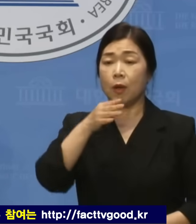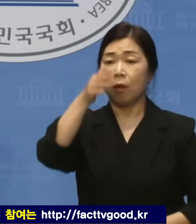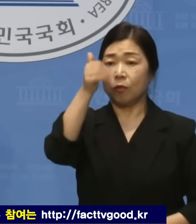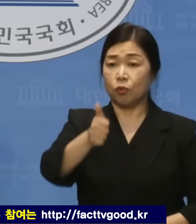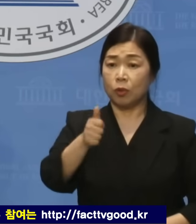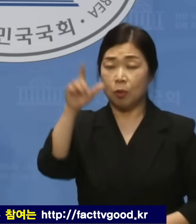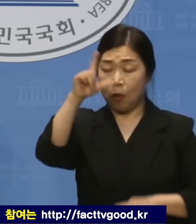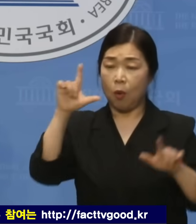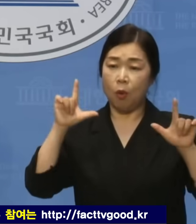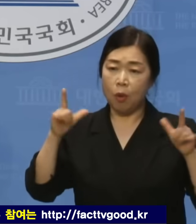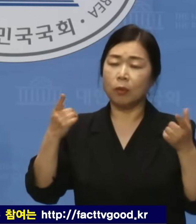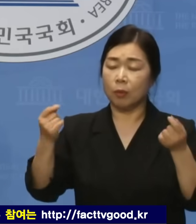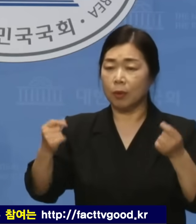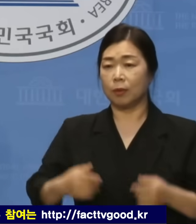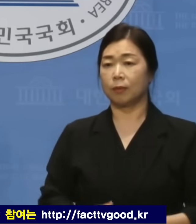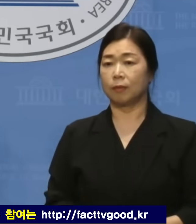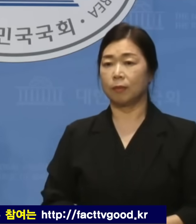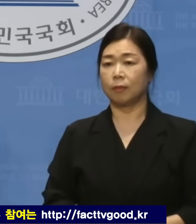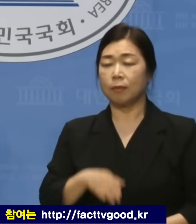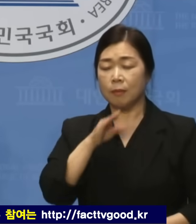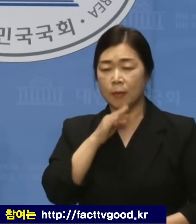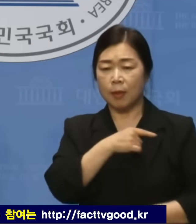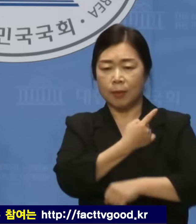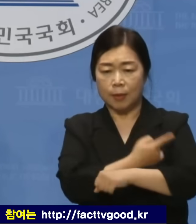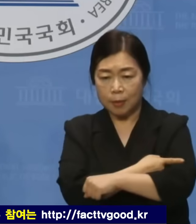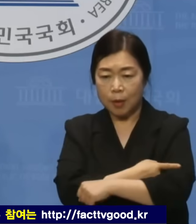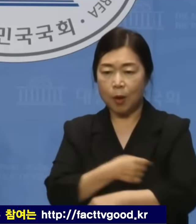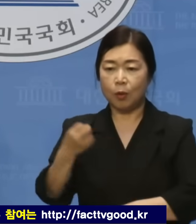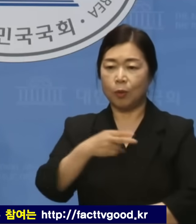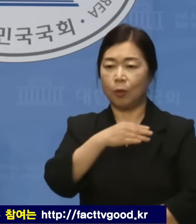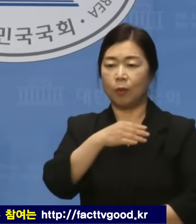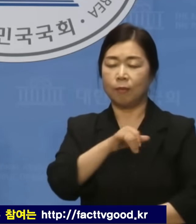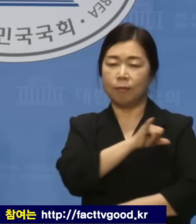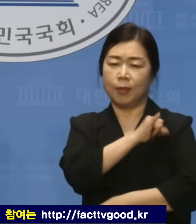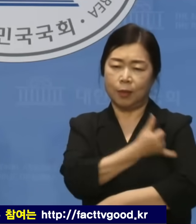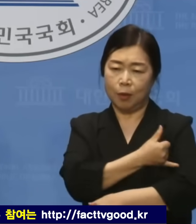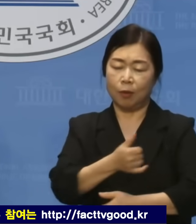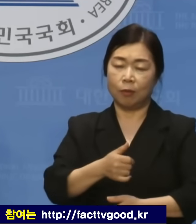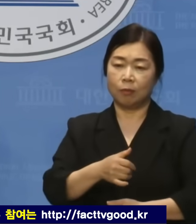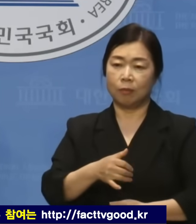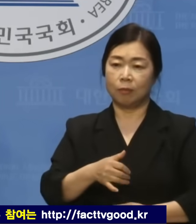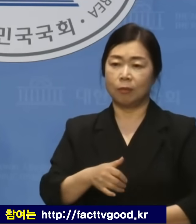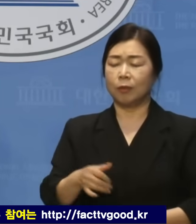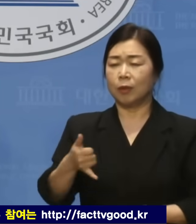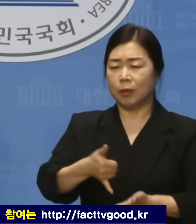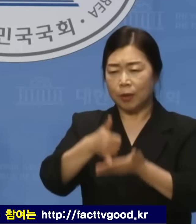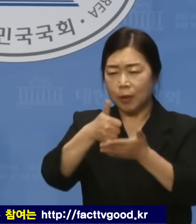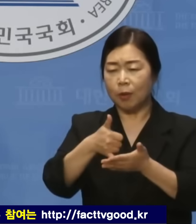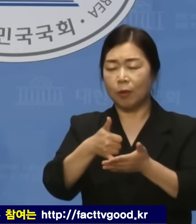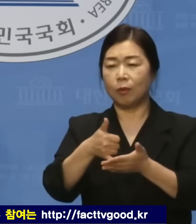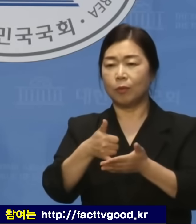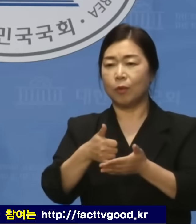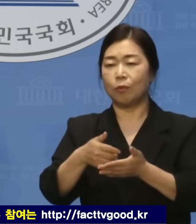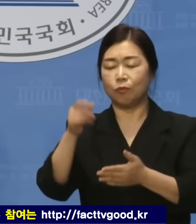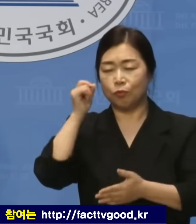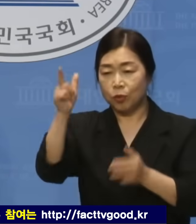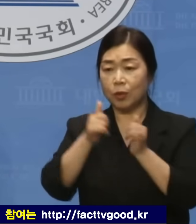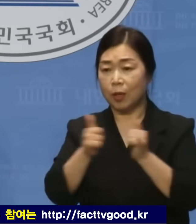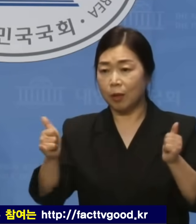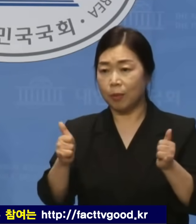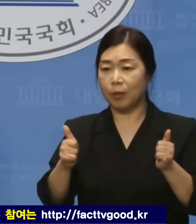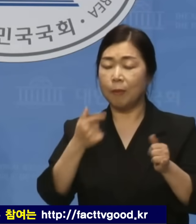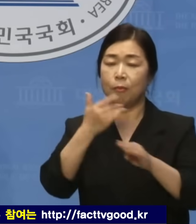역량과 인품을 가진, 훌륭한 인품을 가진 우수한 인재가 우리